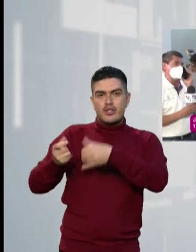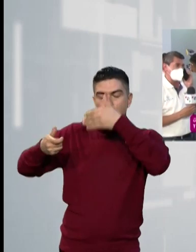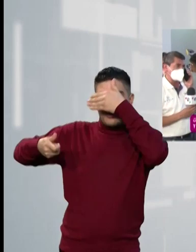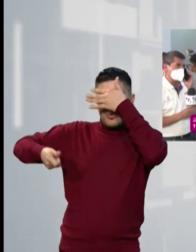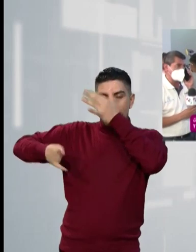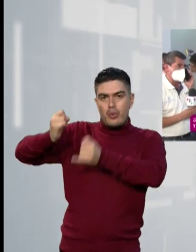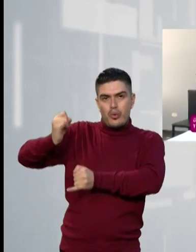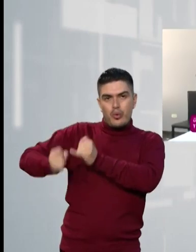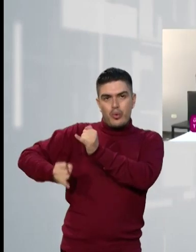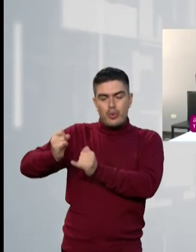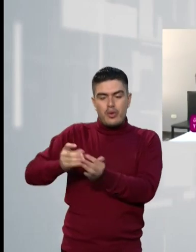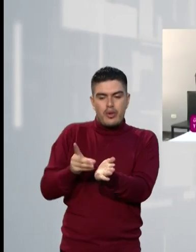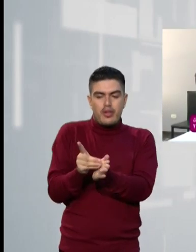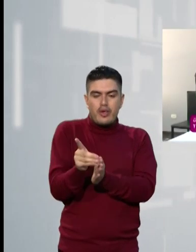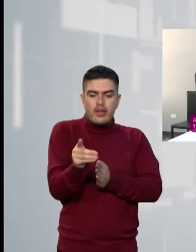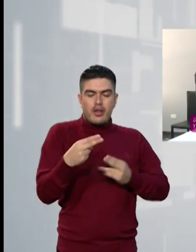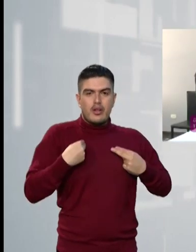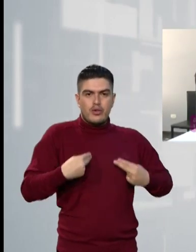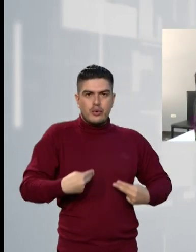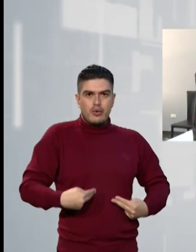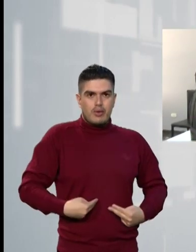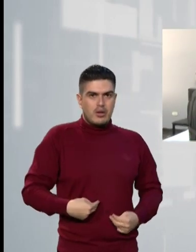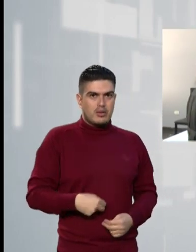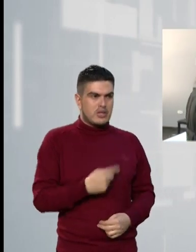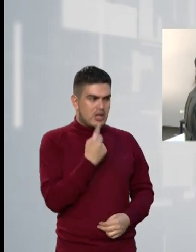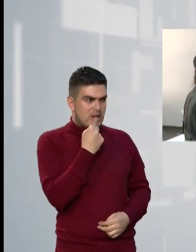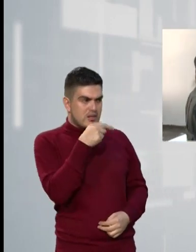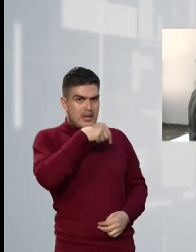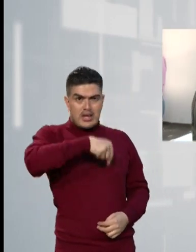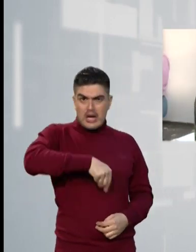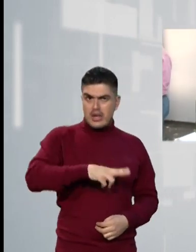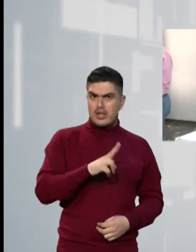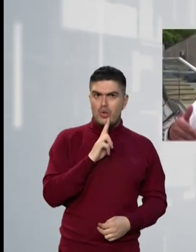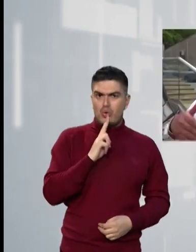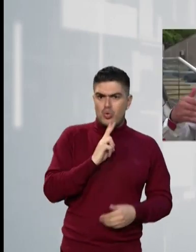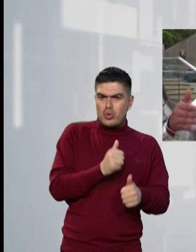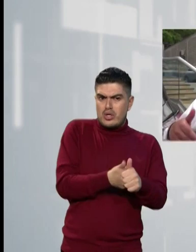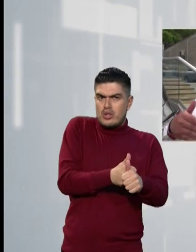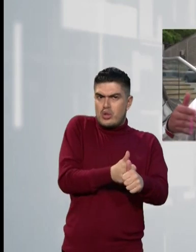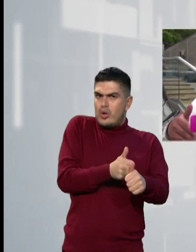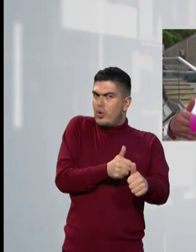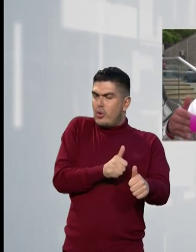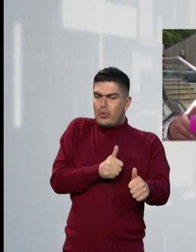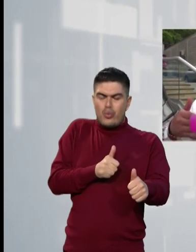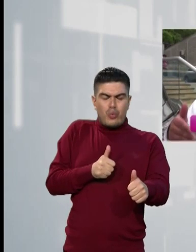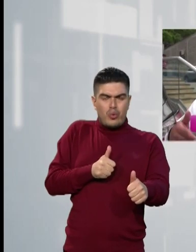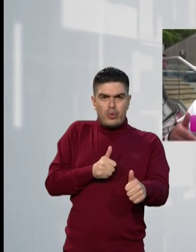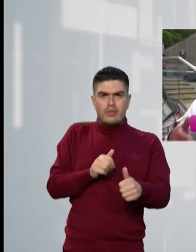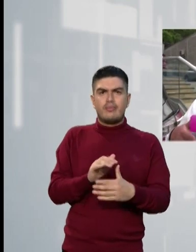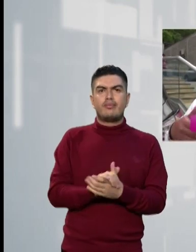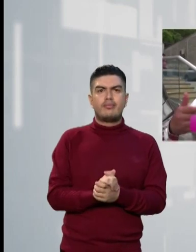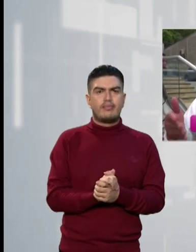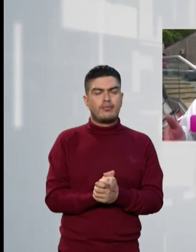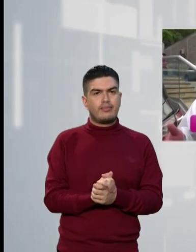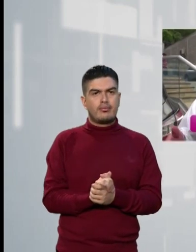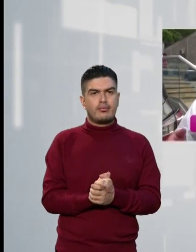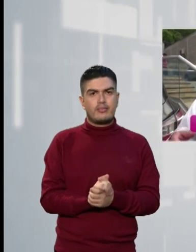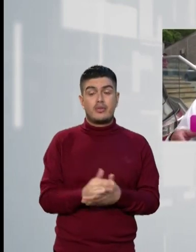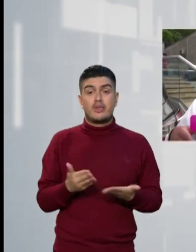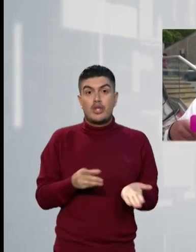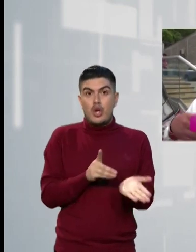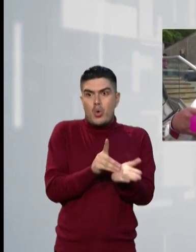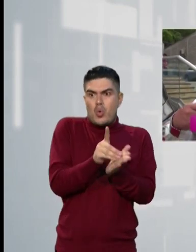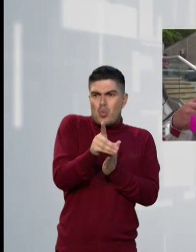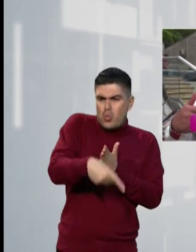Derechos Humanos describan un retroceso de Honduras en temas de libertad de expresión cada vez se están perdiendo más garantías y más